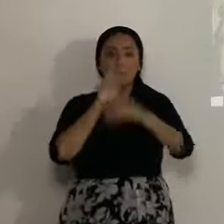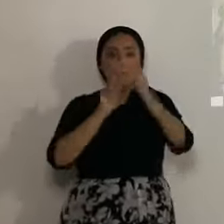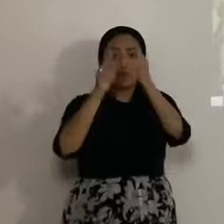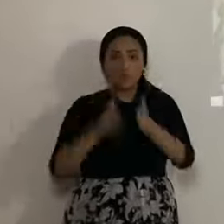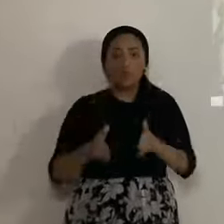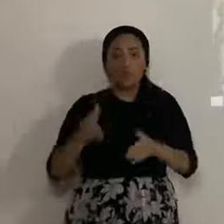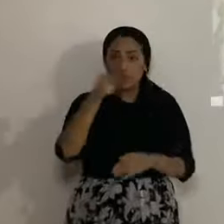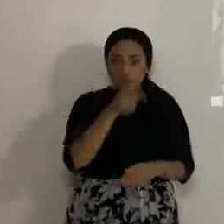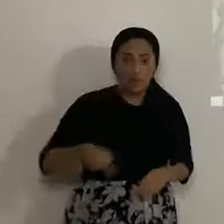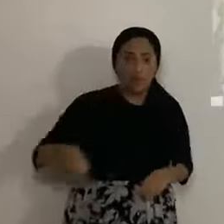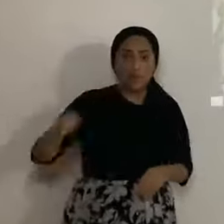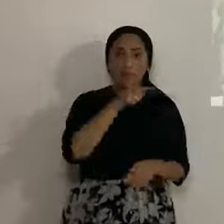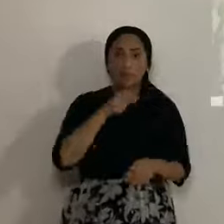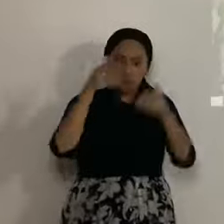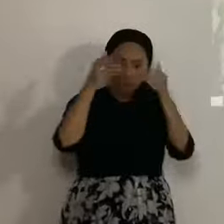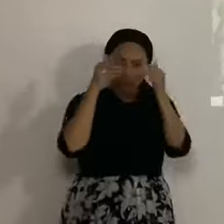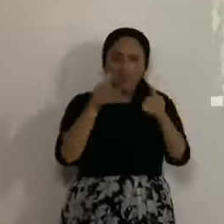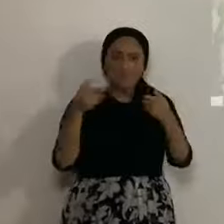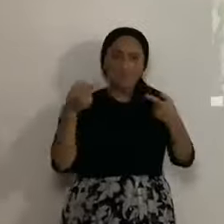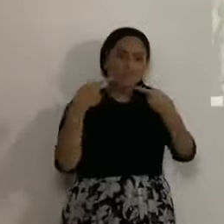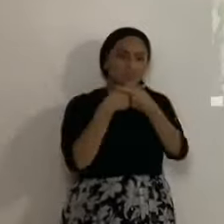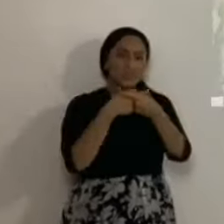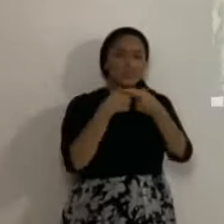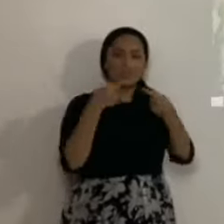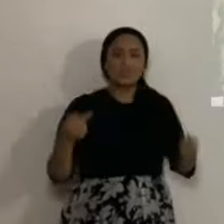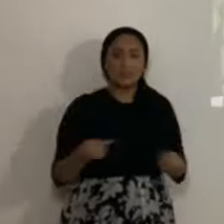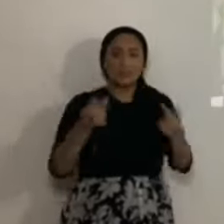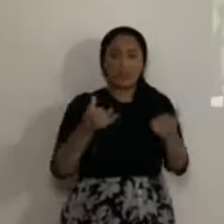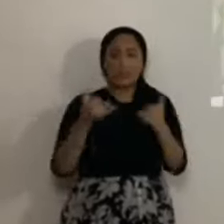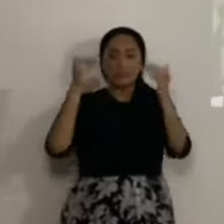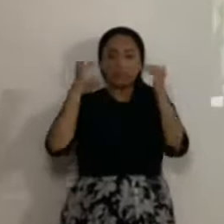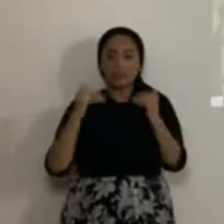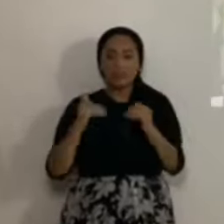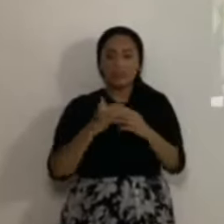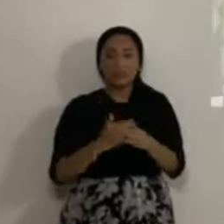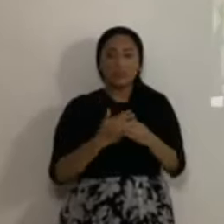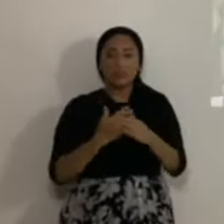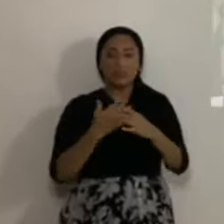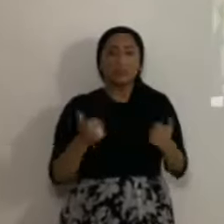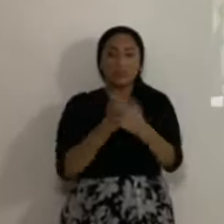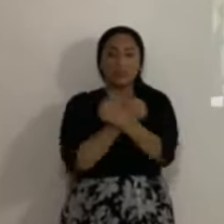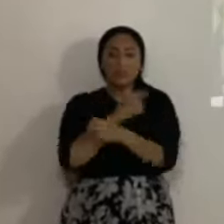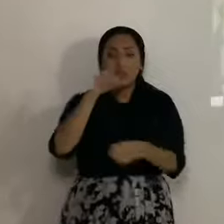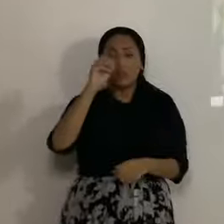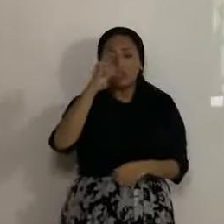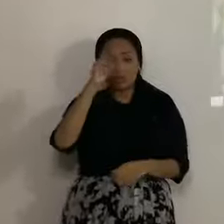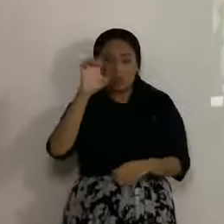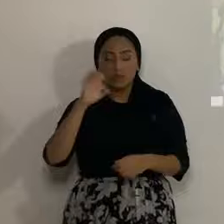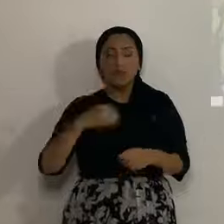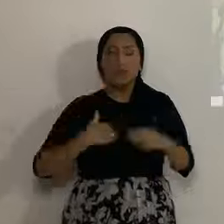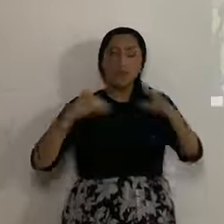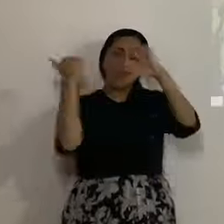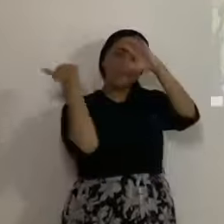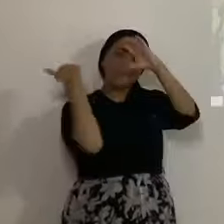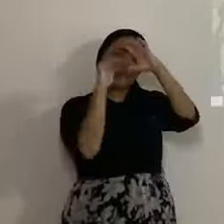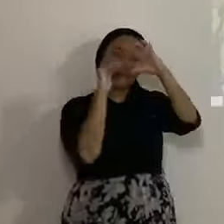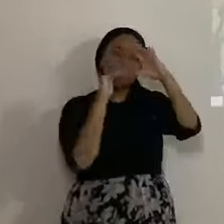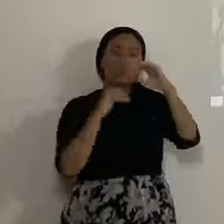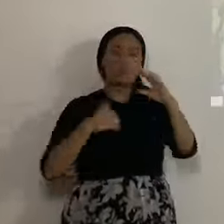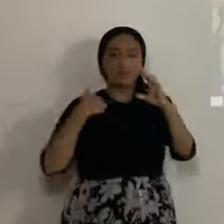ellos fueron directos contra el pecado. Ahora, el amor, por lo tanto, envía a sus